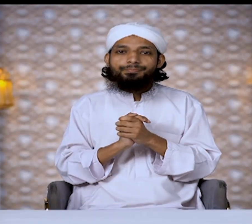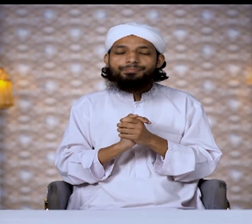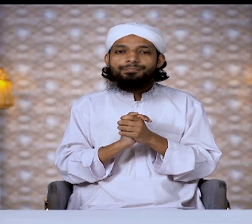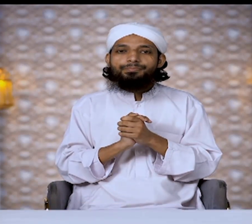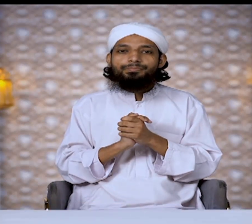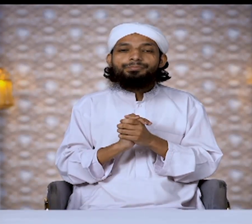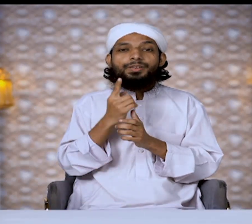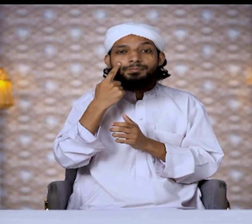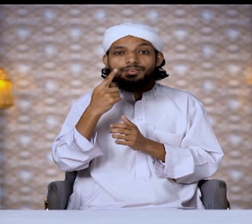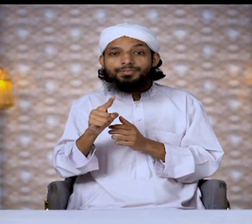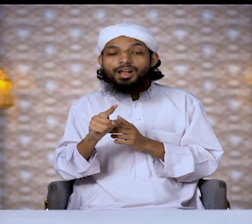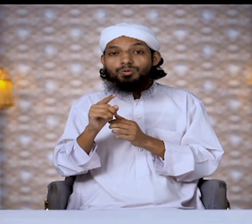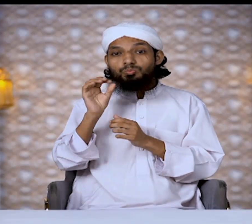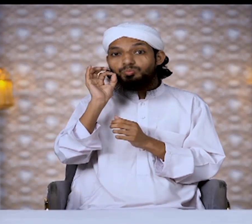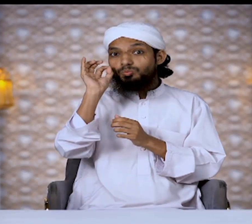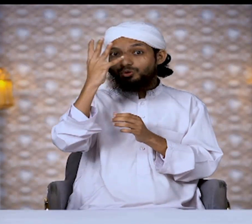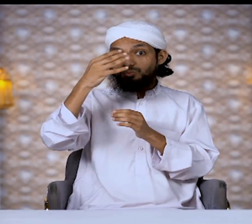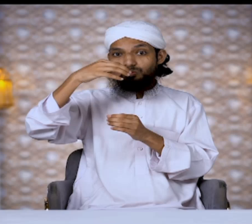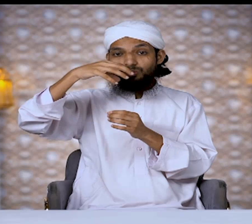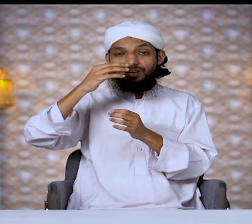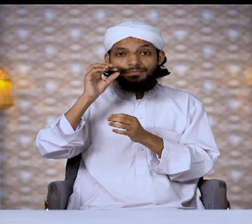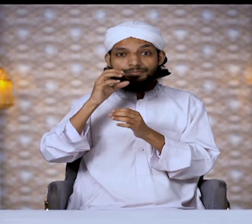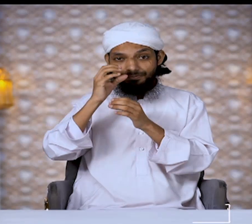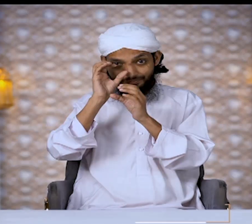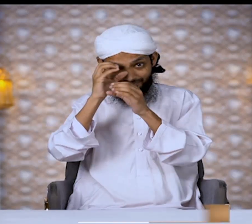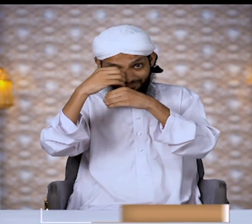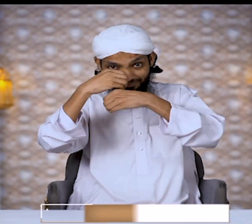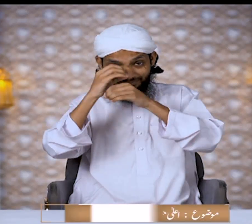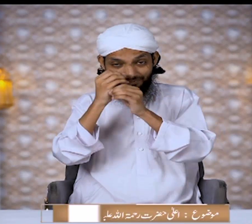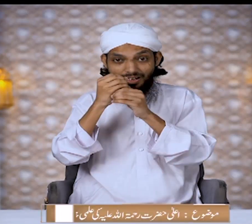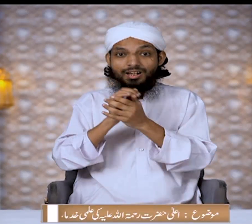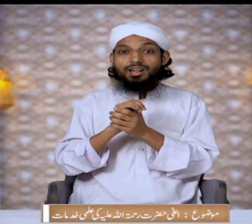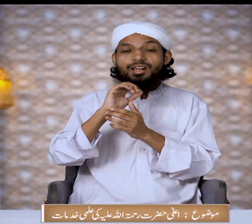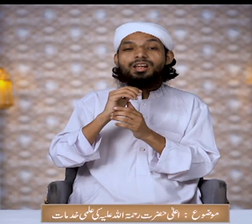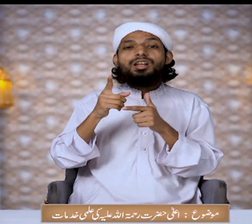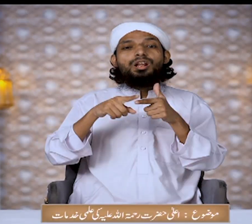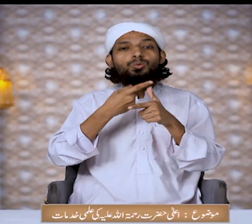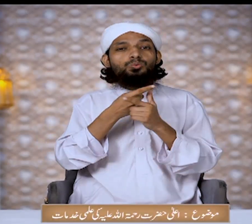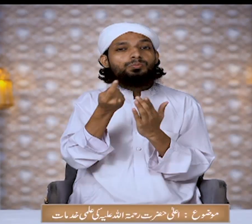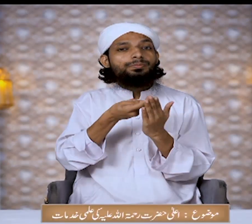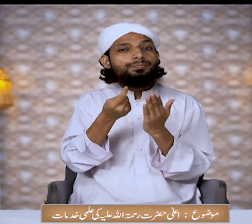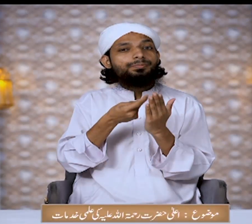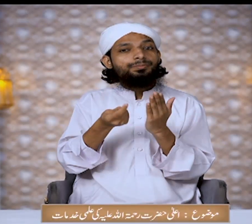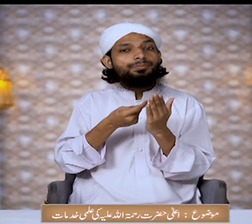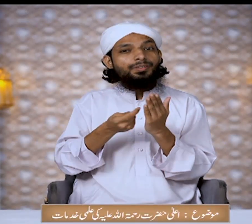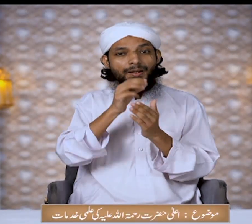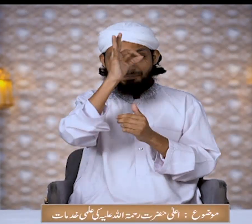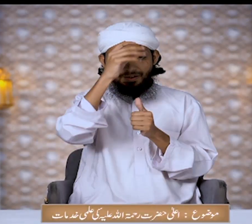ہیں۔ چنانچہ ایک مرتبہ مشہور سائنسدان پروفیسر حاکم علی پرنسپل اسلامیہ کالج لاہور نے اپنے ایک مکتوب کے ذریعے آپ رحمۃ اللہ علیہ کو